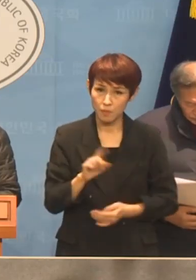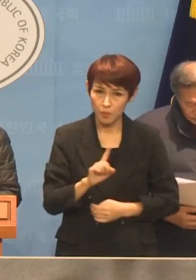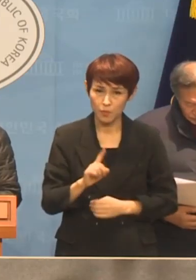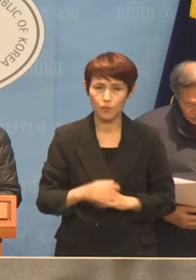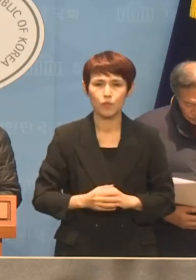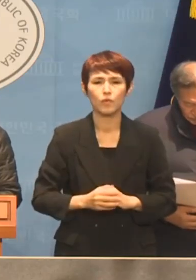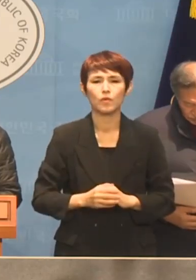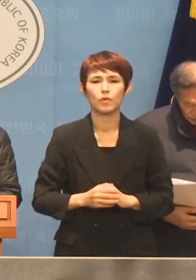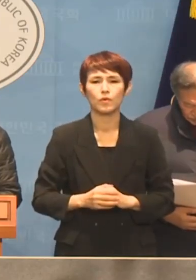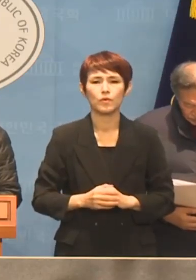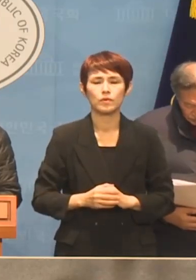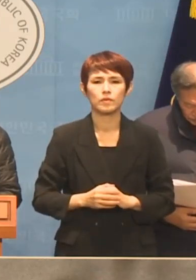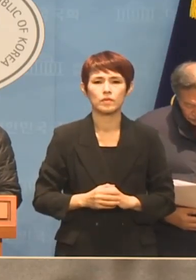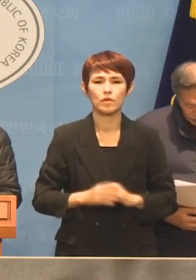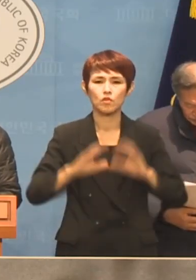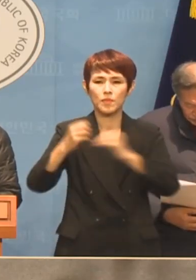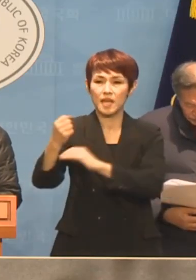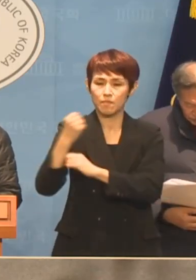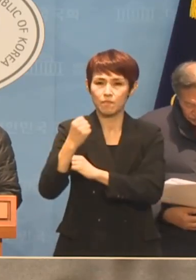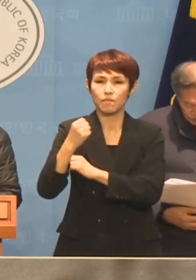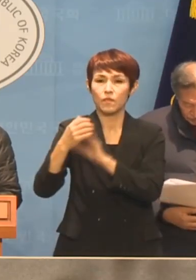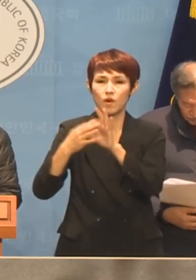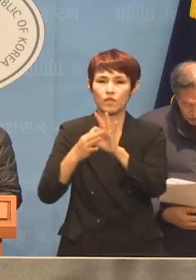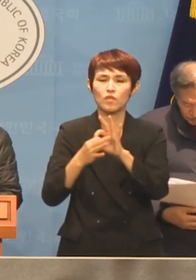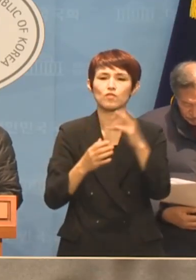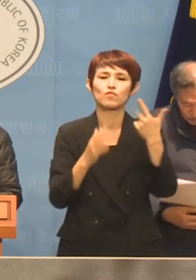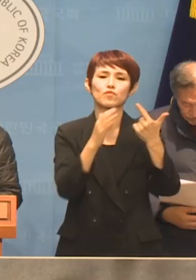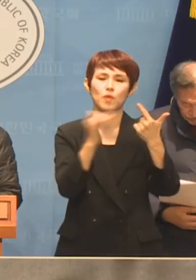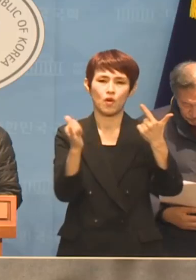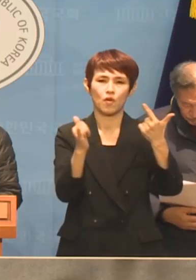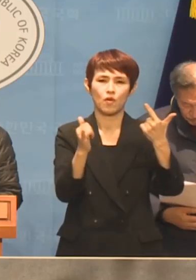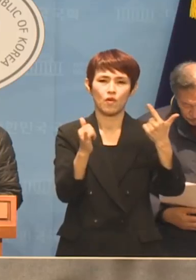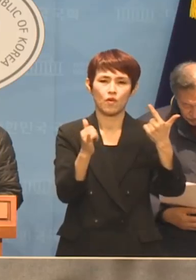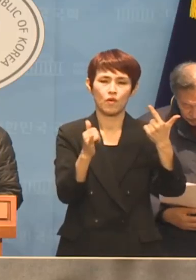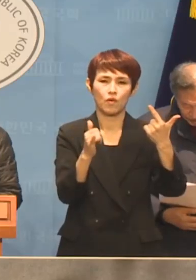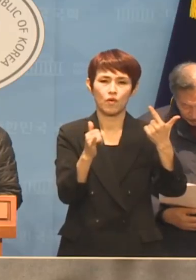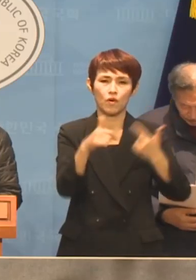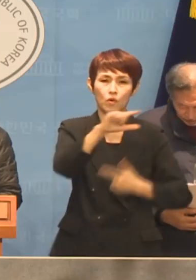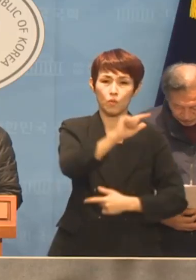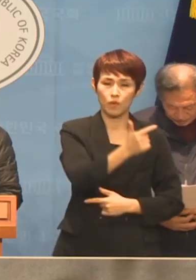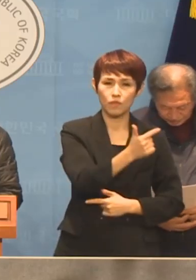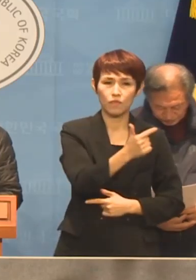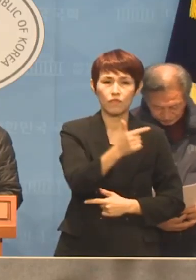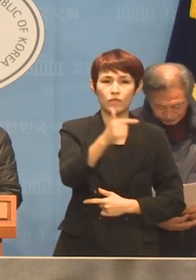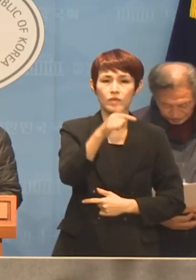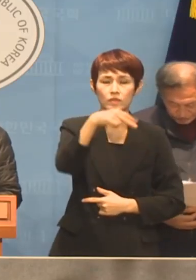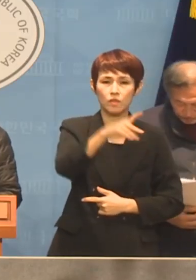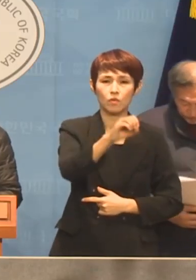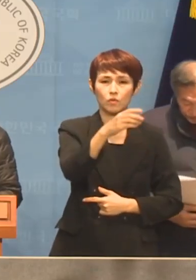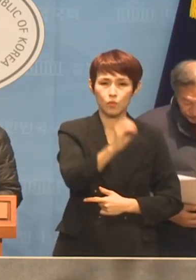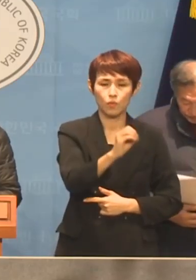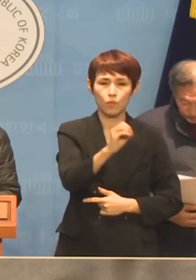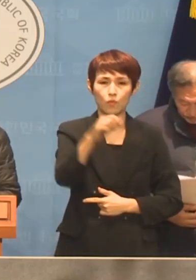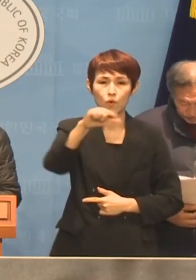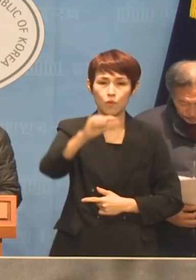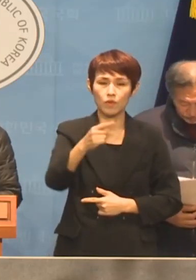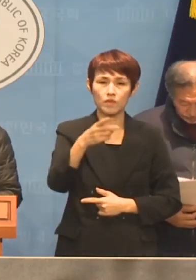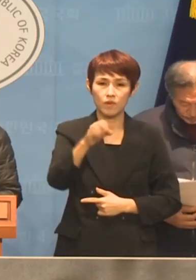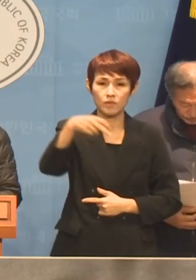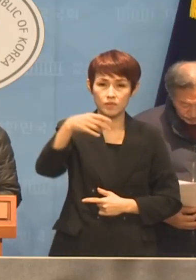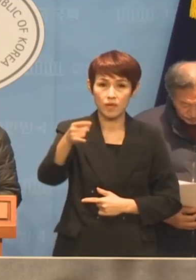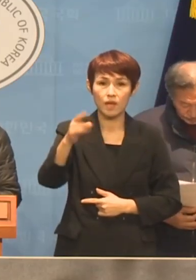내란 공범 국민의힘 소속 국회의원 6인 권성동, 권영세, 주경호,